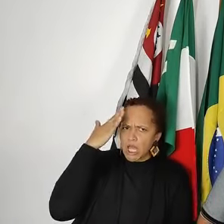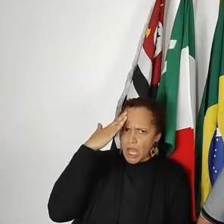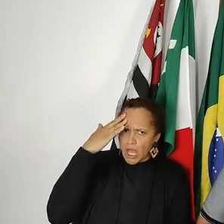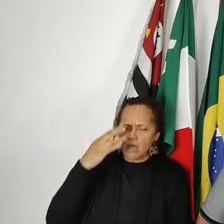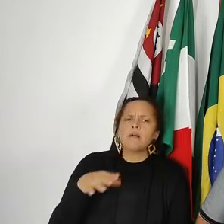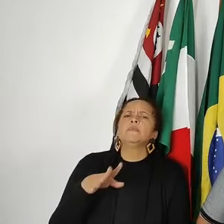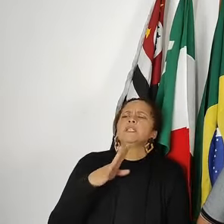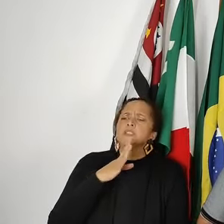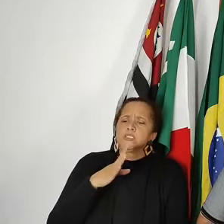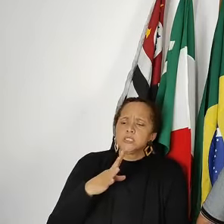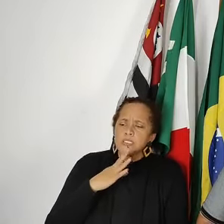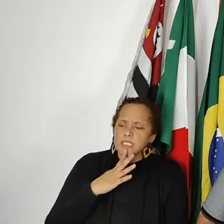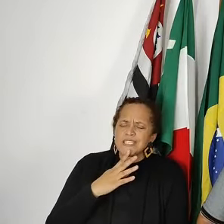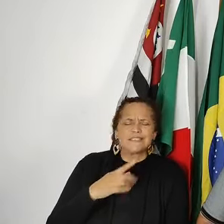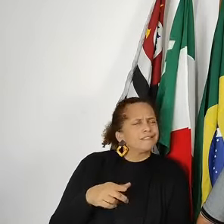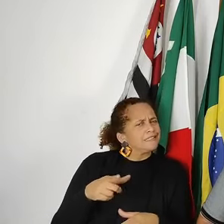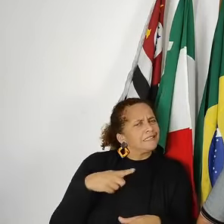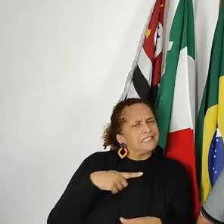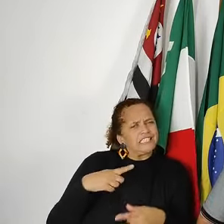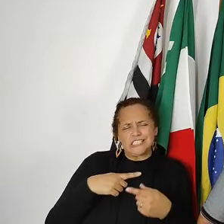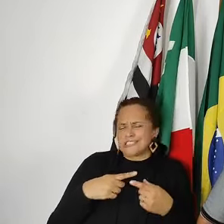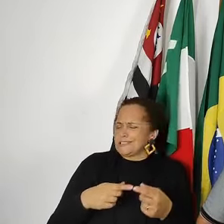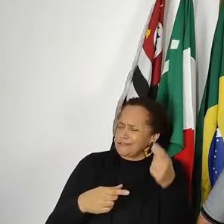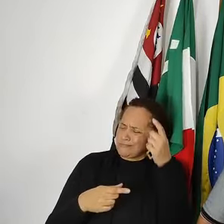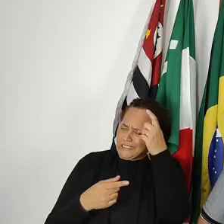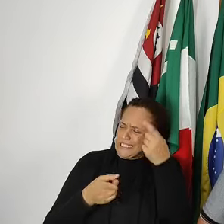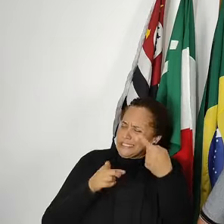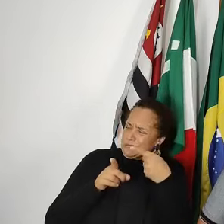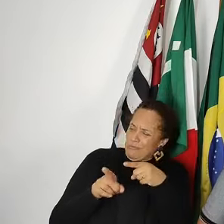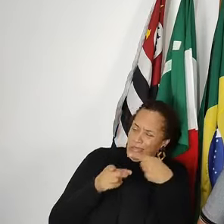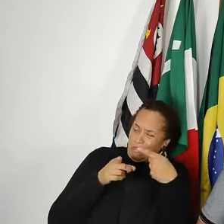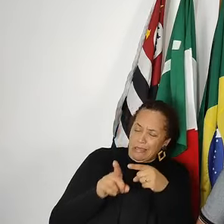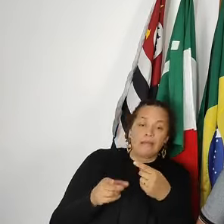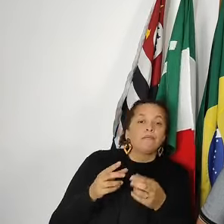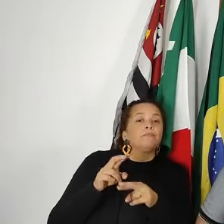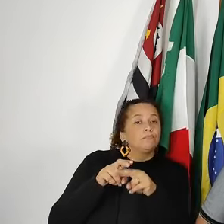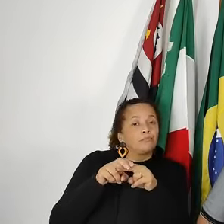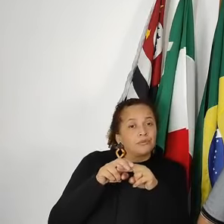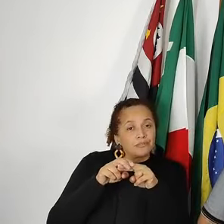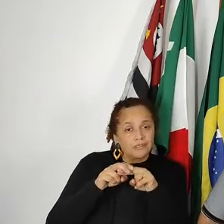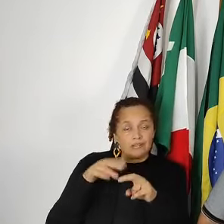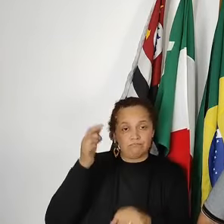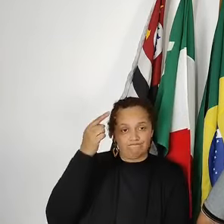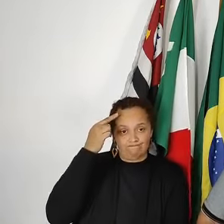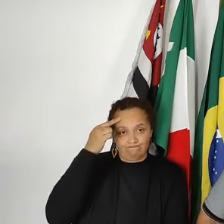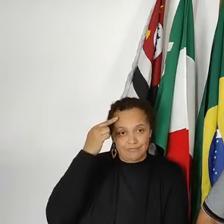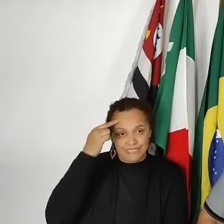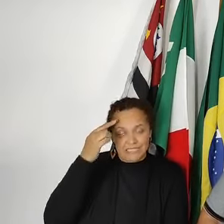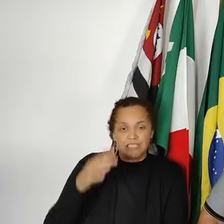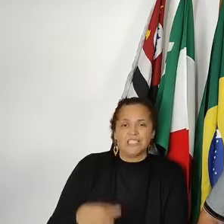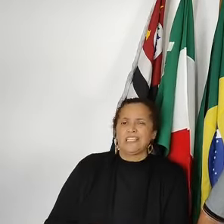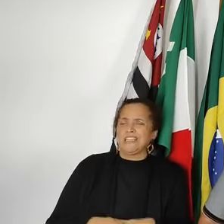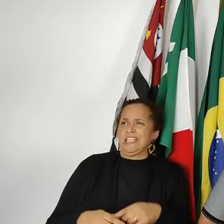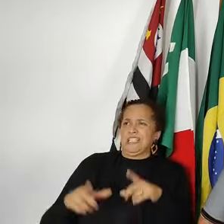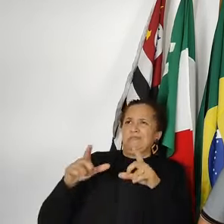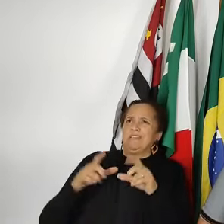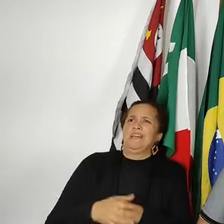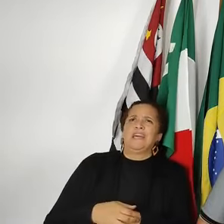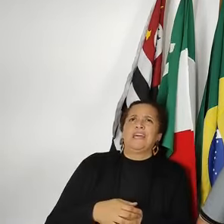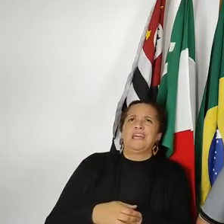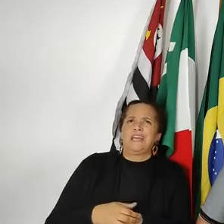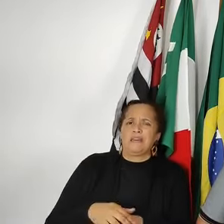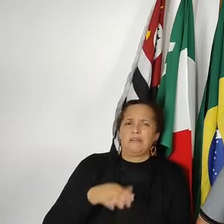tem acorrentado, tem prendendo as pessoas através desses pensamentos, através de más notícias,